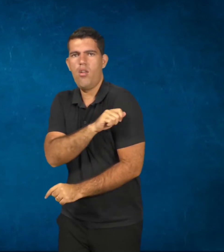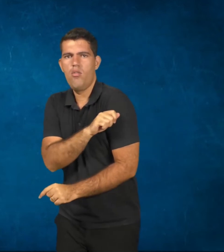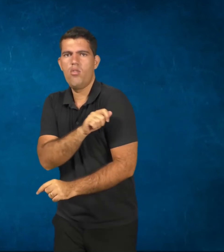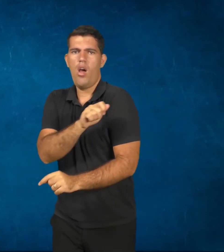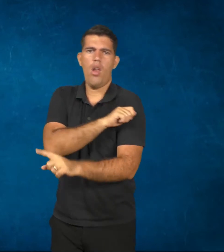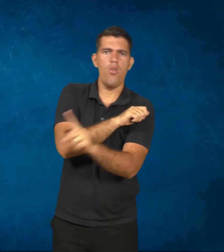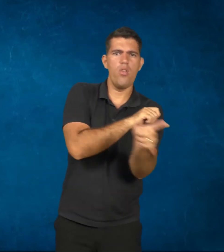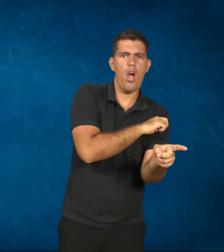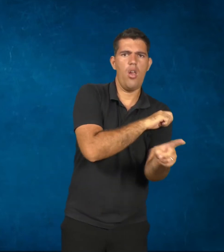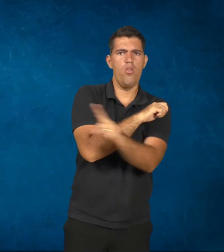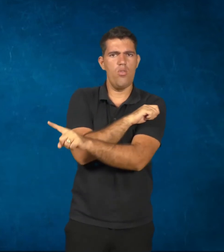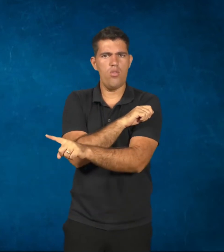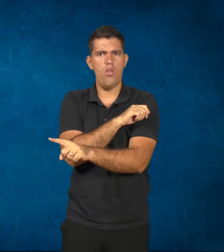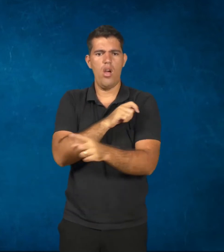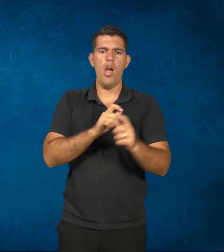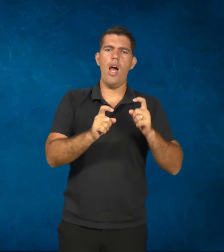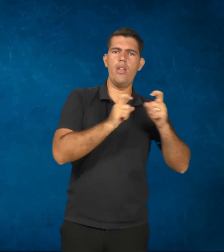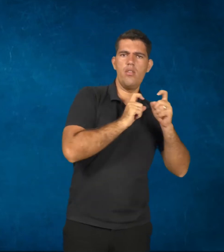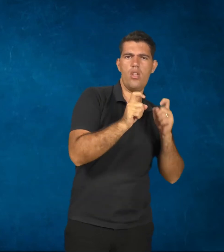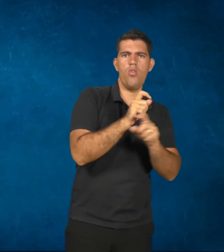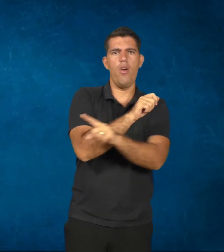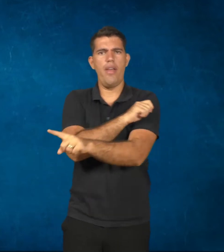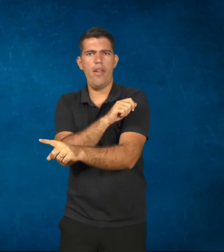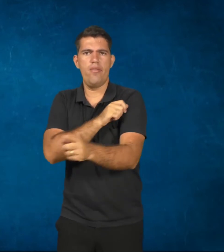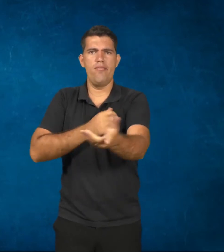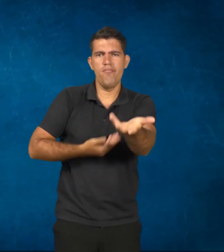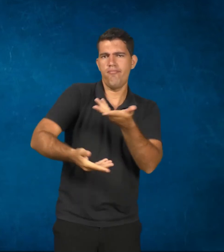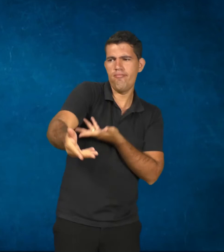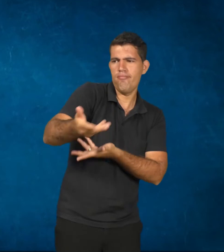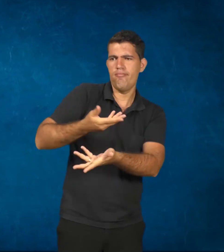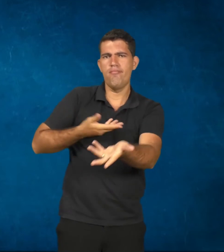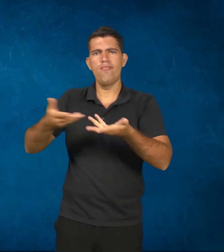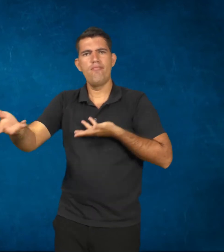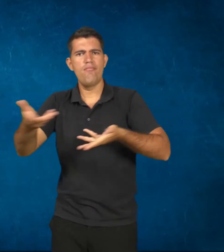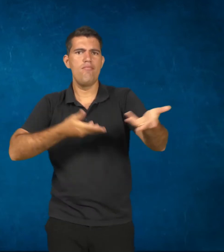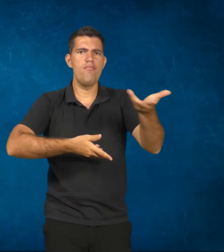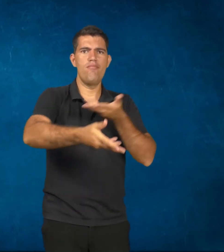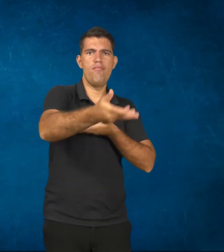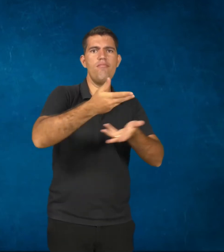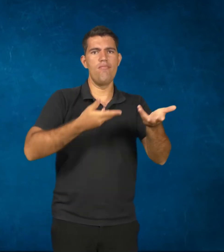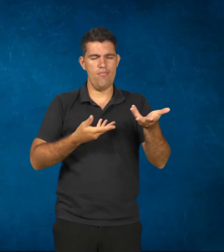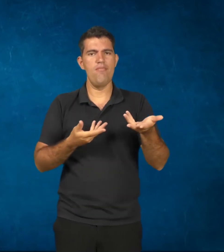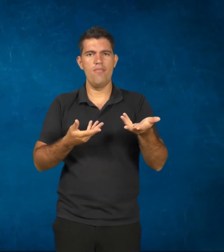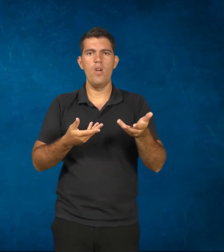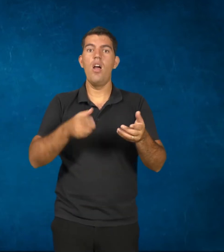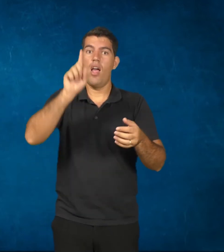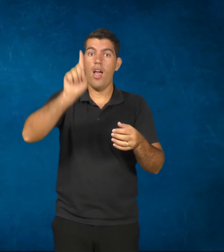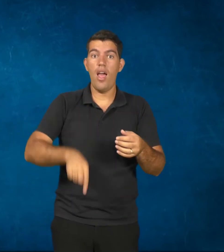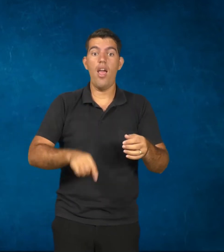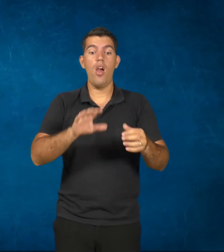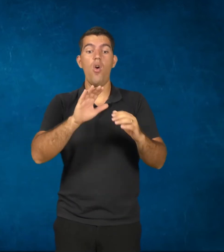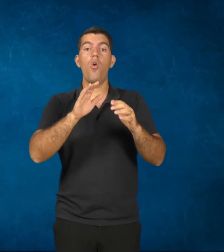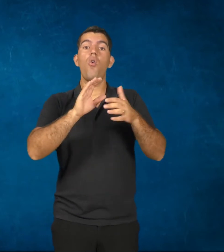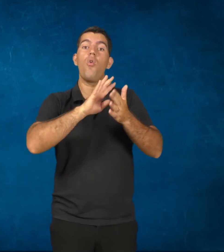aluno e aluno, administradores e alunos e assim por diante. Portanto, fazem parte do currículo oculto rituais